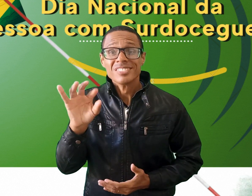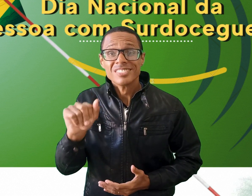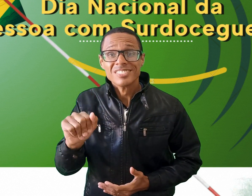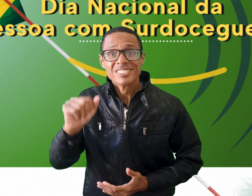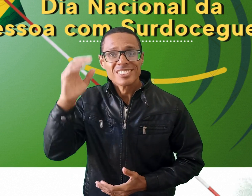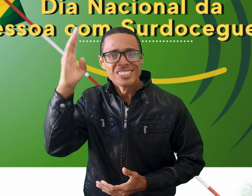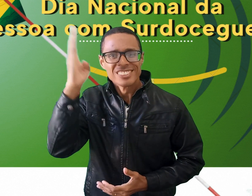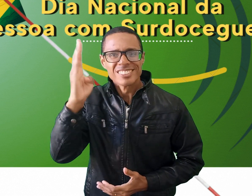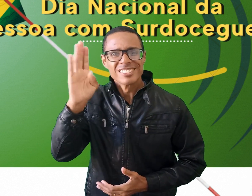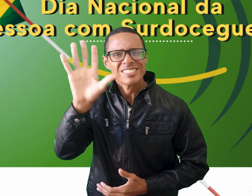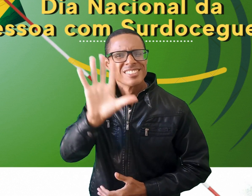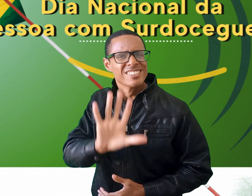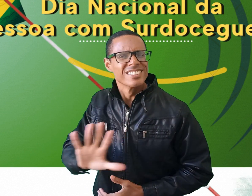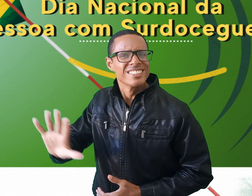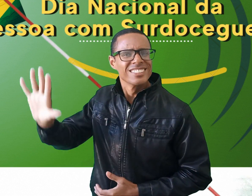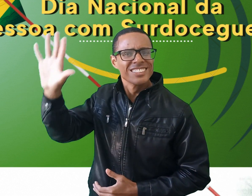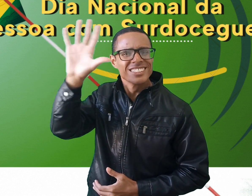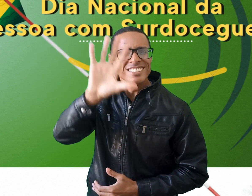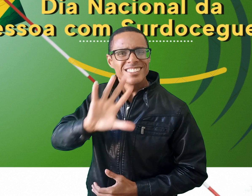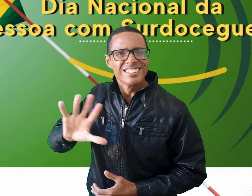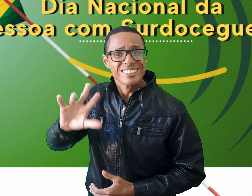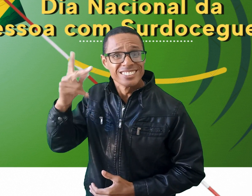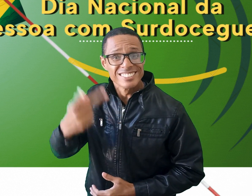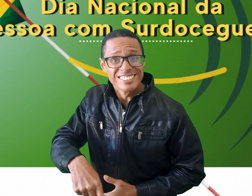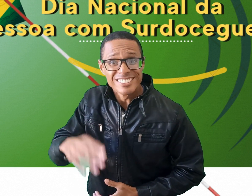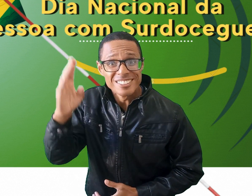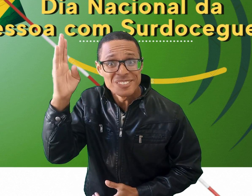O Dia Nacional da Pessoa com Surdo-Cegueira